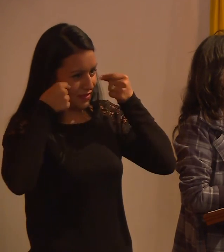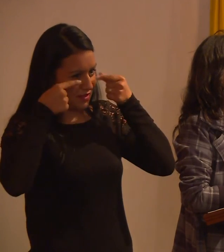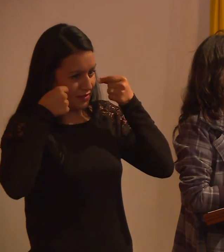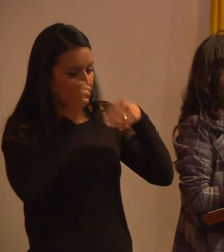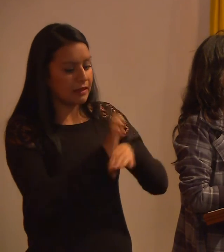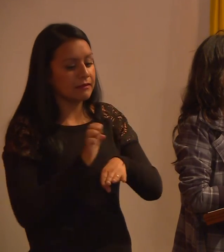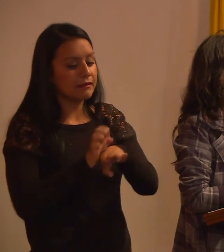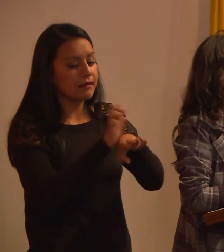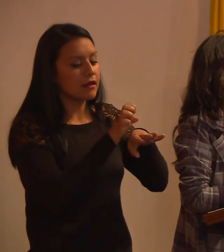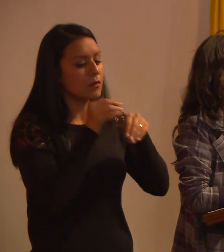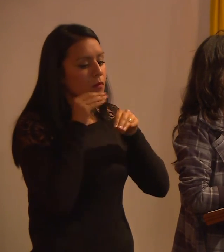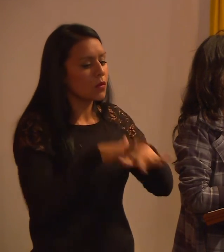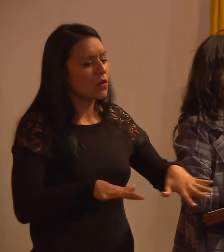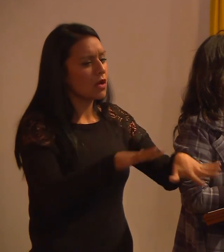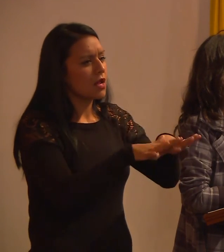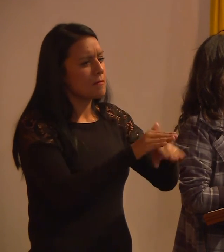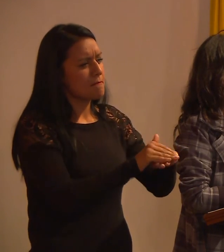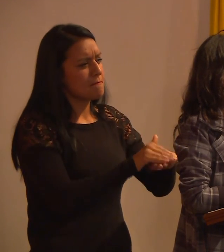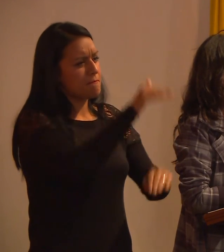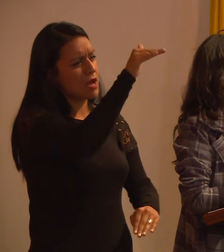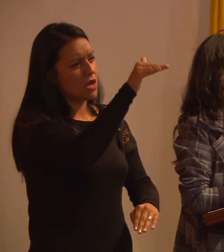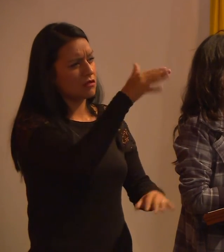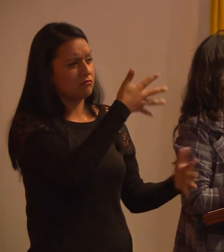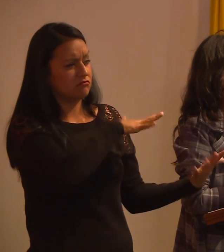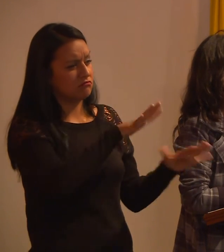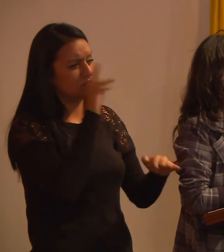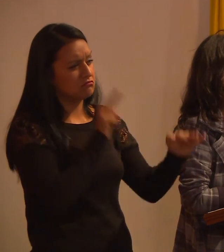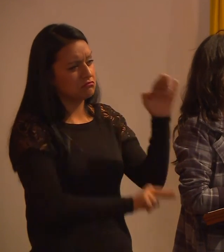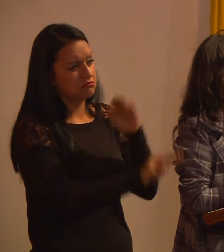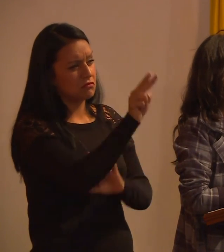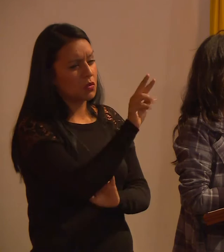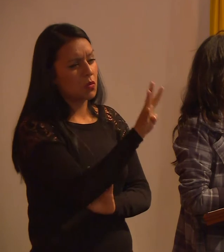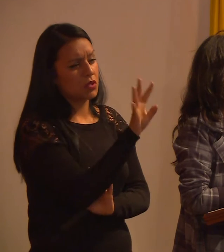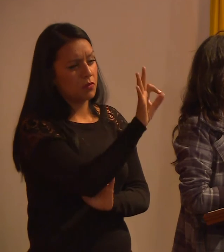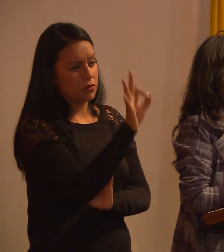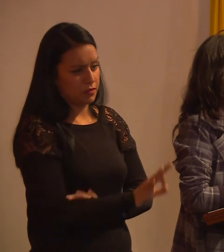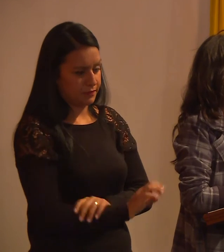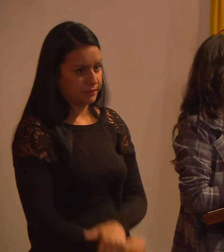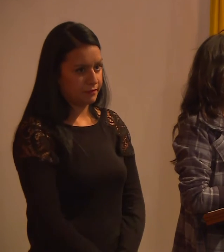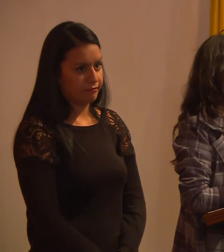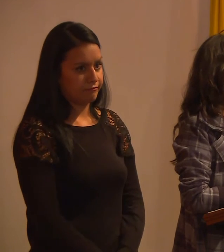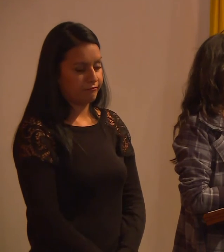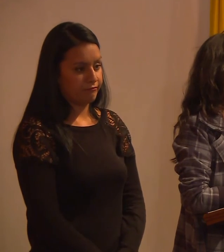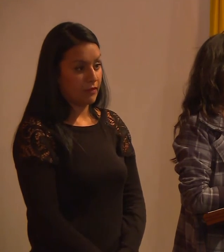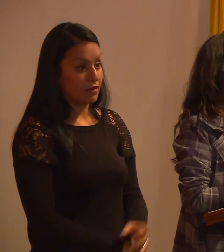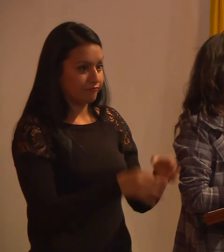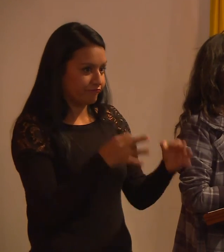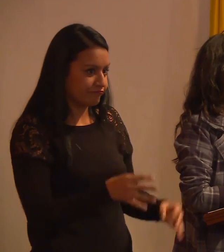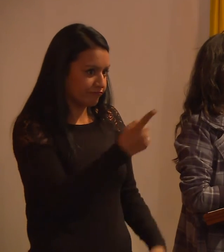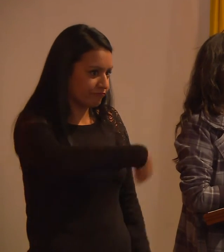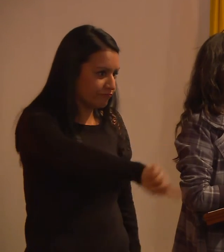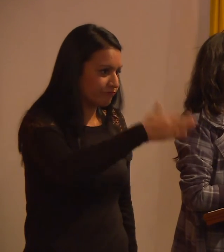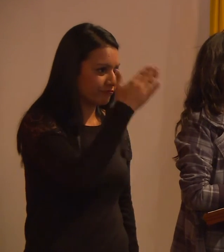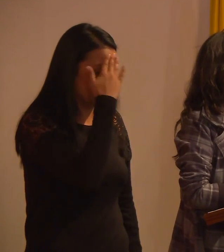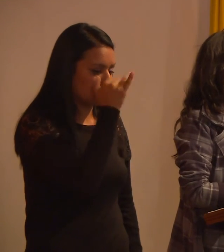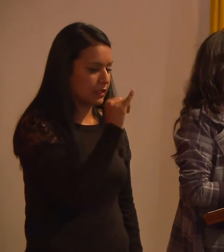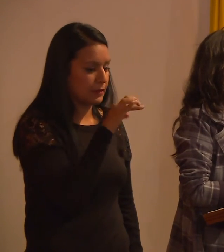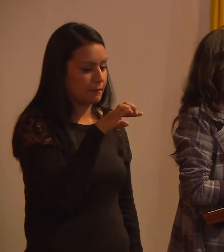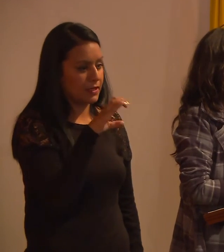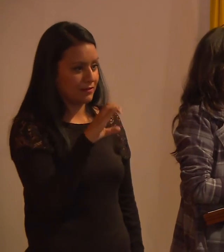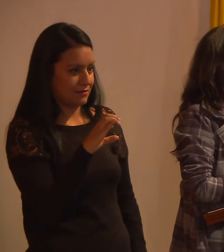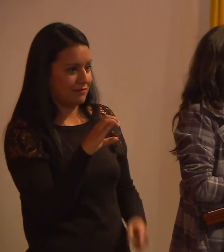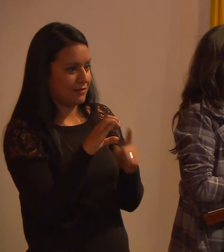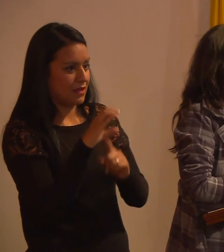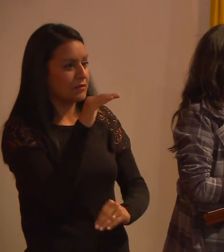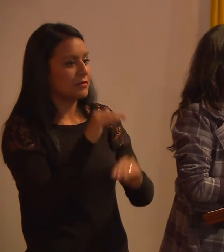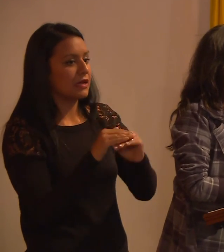entidades públicas incrementarían su presupuesto según la proyección hecha al 4%. Sin embargo, como todos sabemos, el IPC cerró